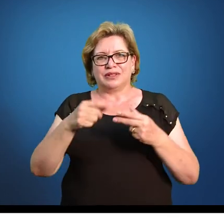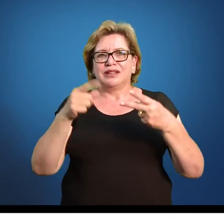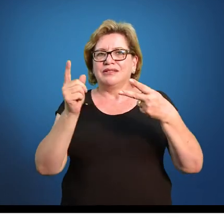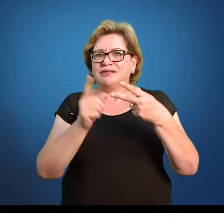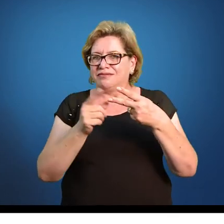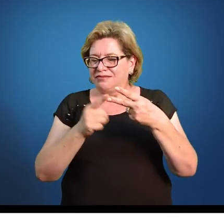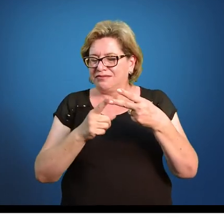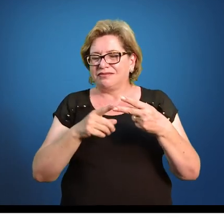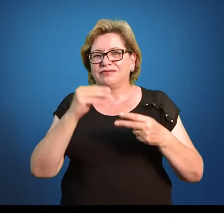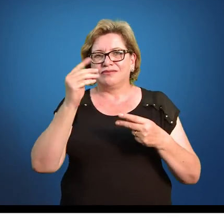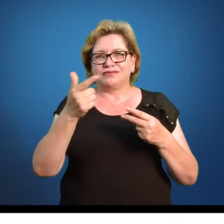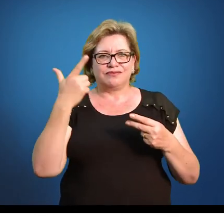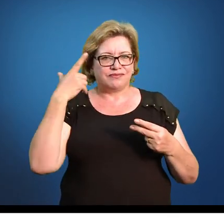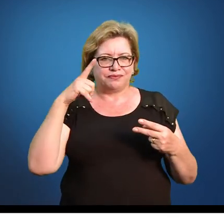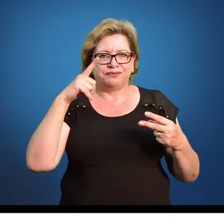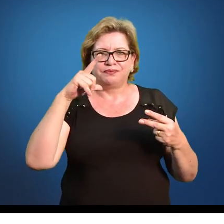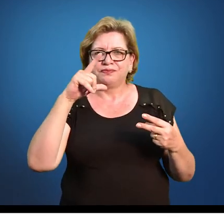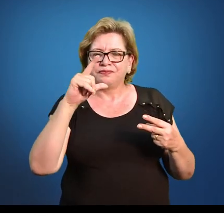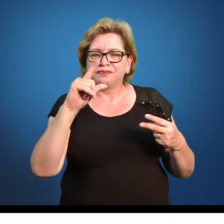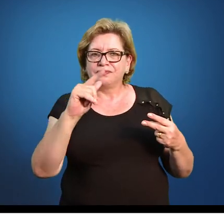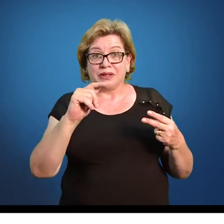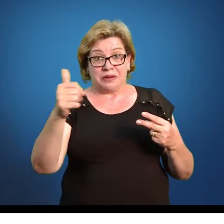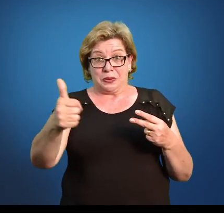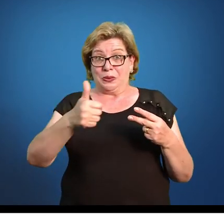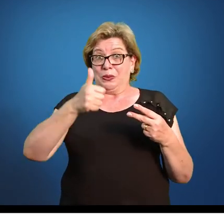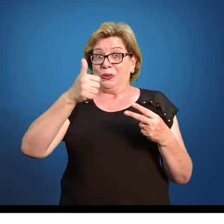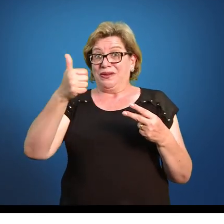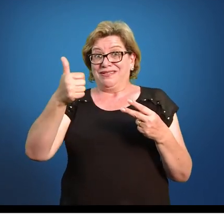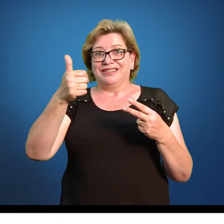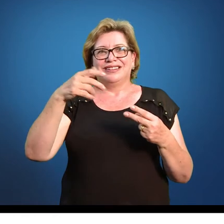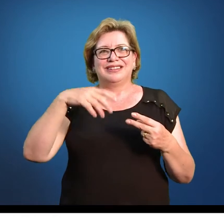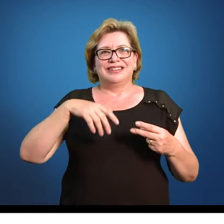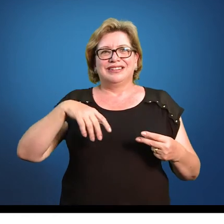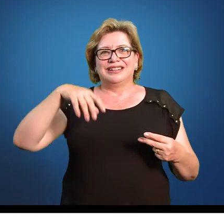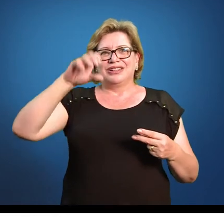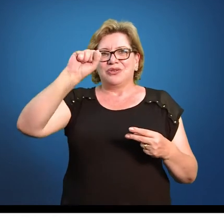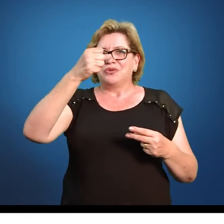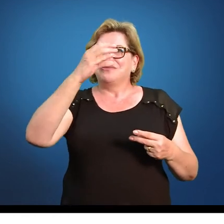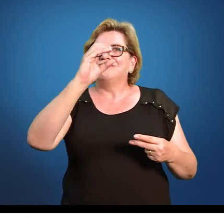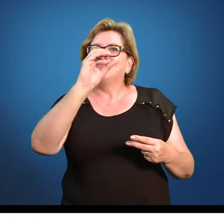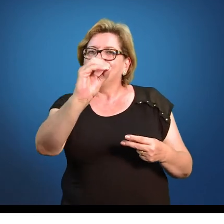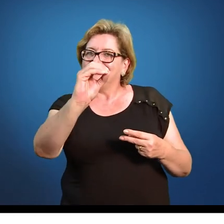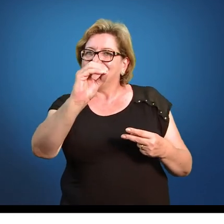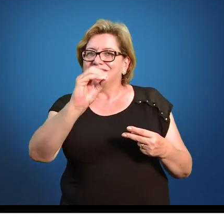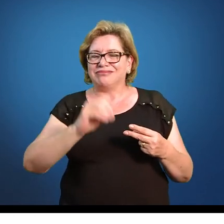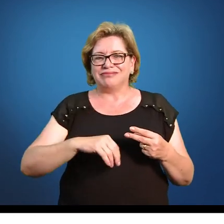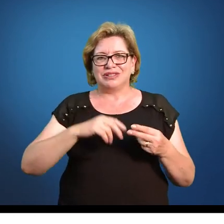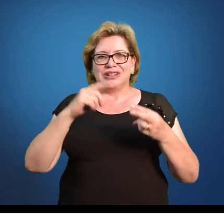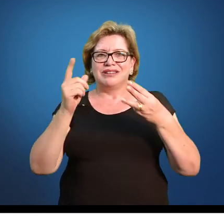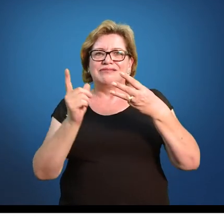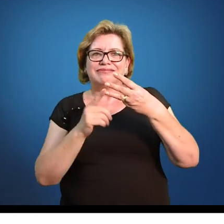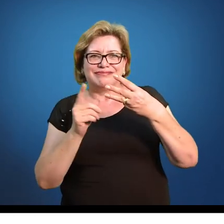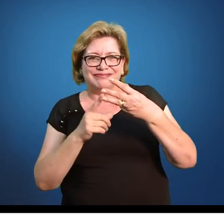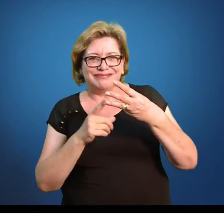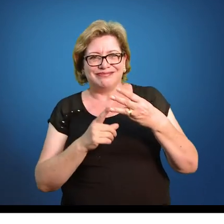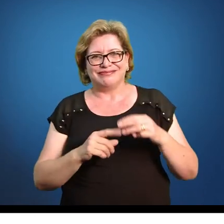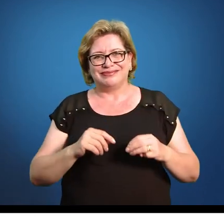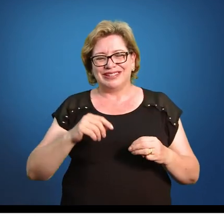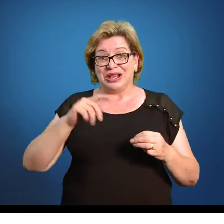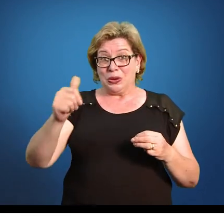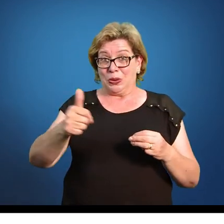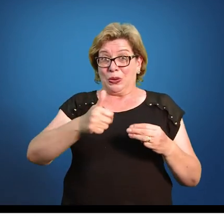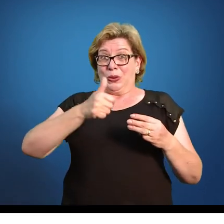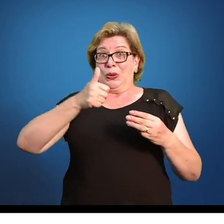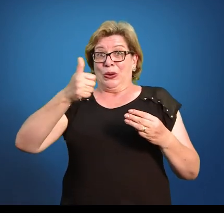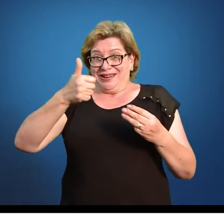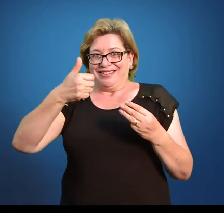segunda etapa você foi melhor, você já tirou 80 pontos, né? E na terceira etapa você foi